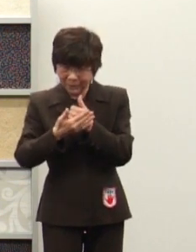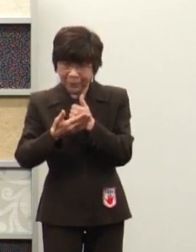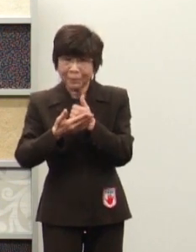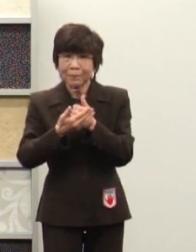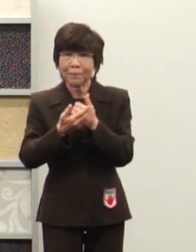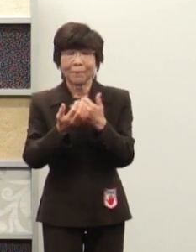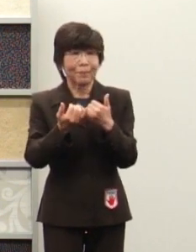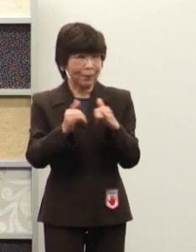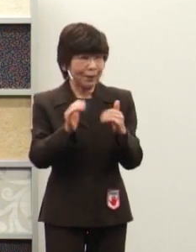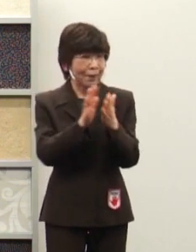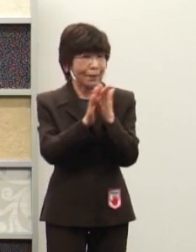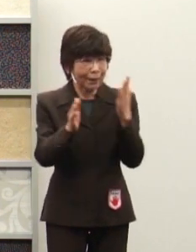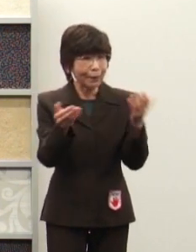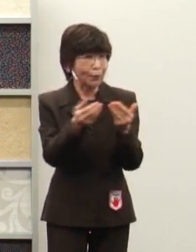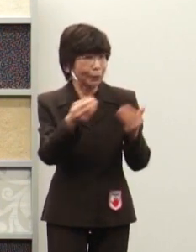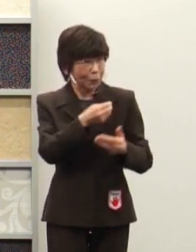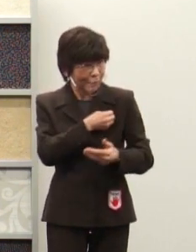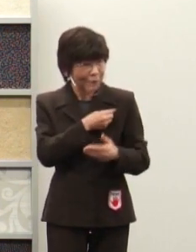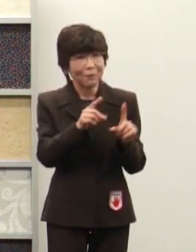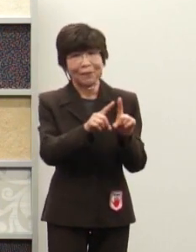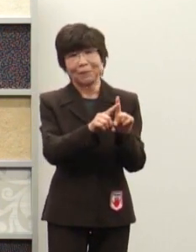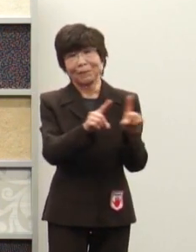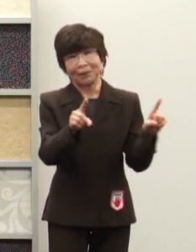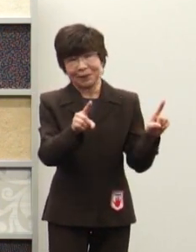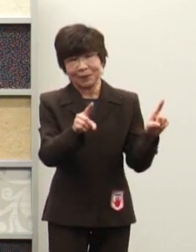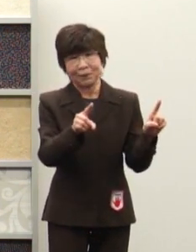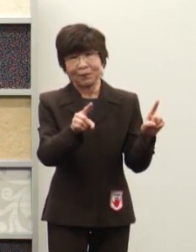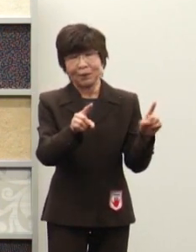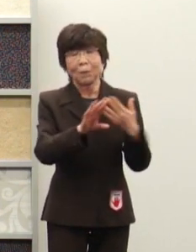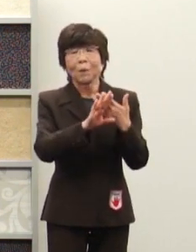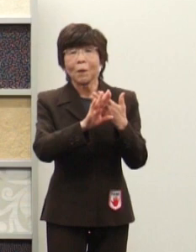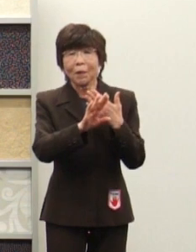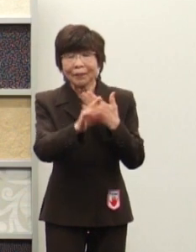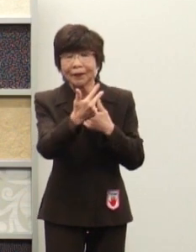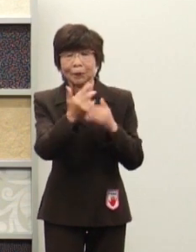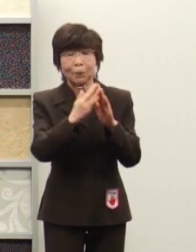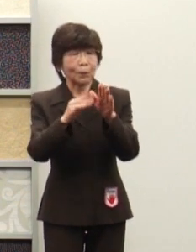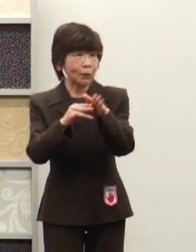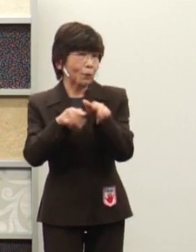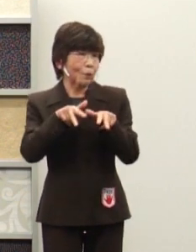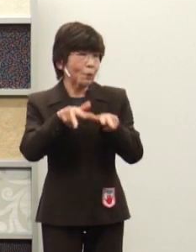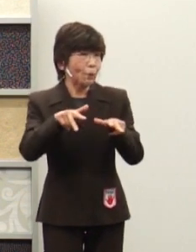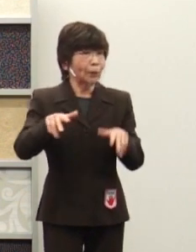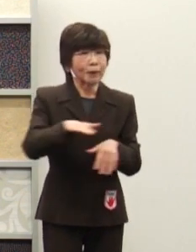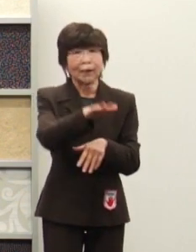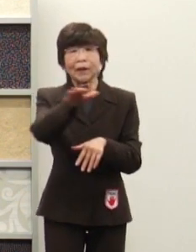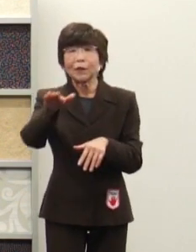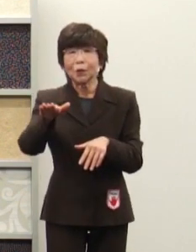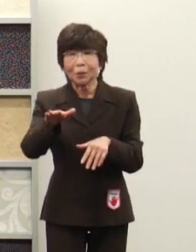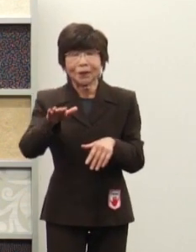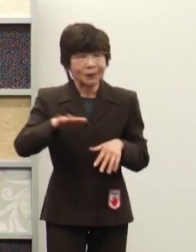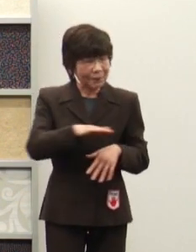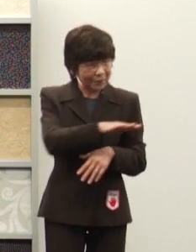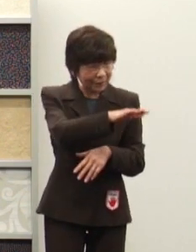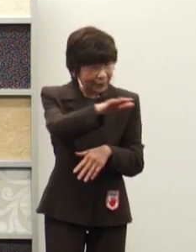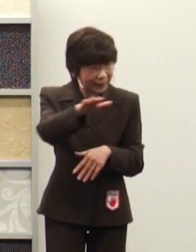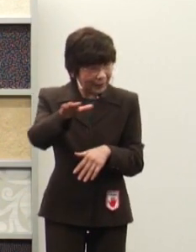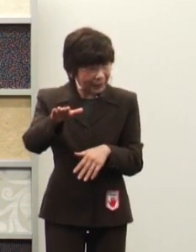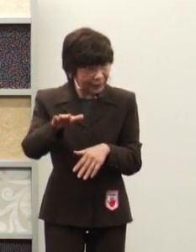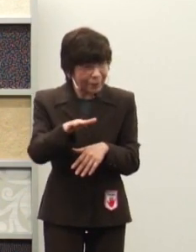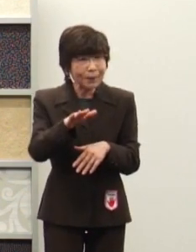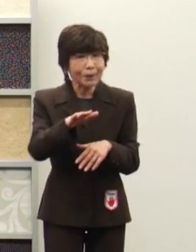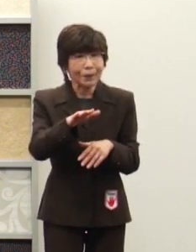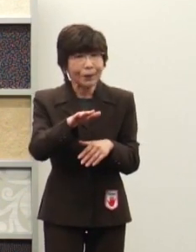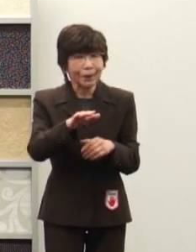県庁と、もちろん県庁もそうですけども、その、行政機関の皆さん、多くの人がですね、その本当に必死にな